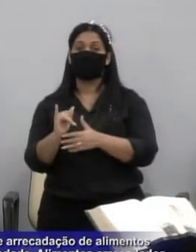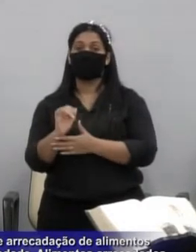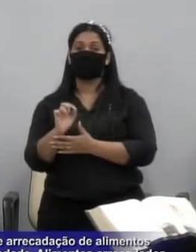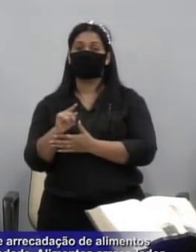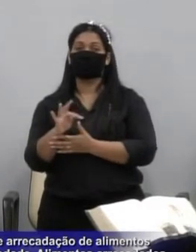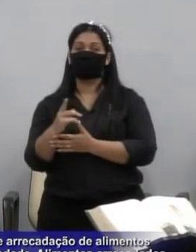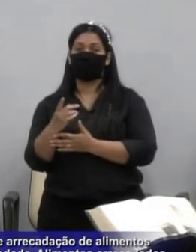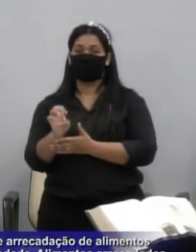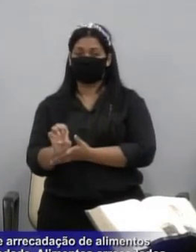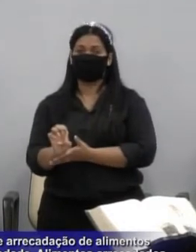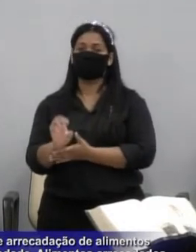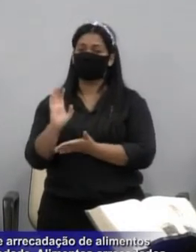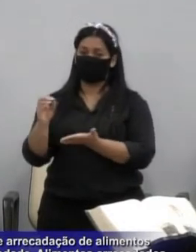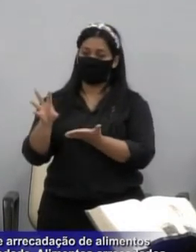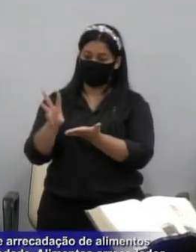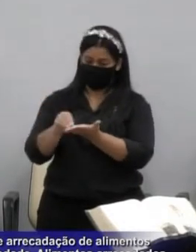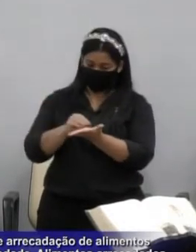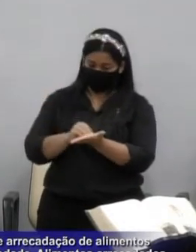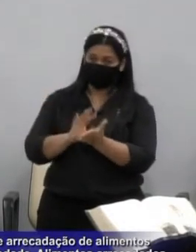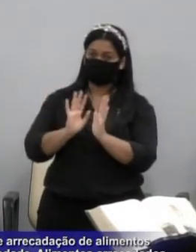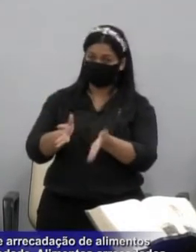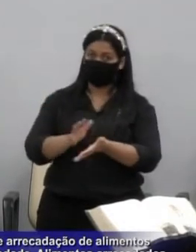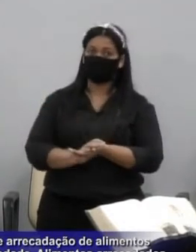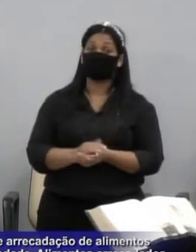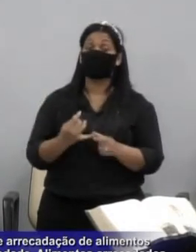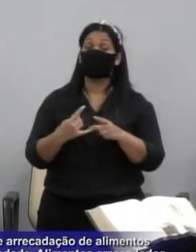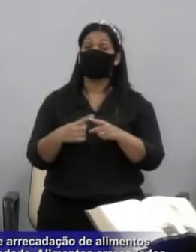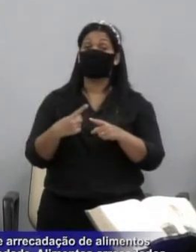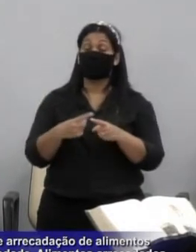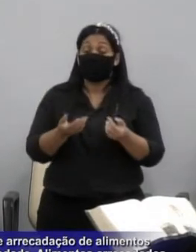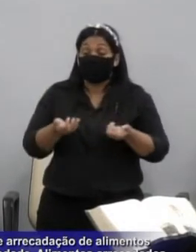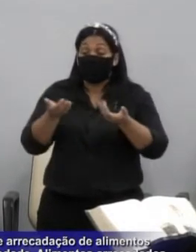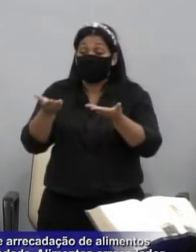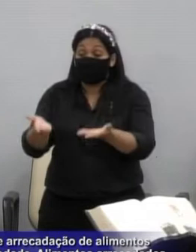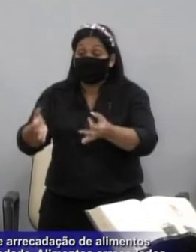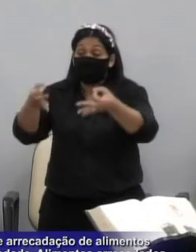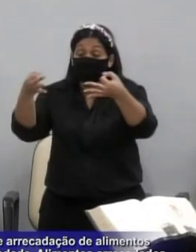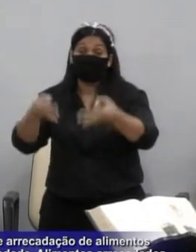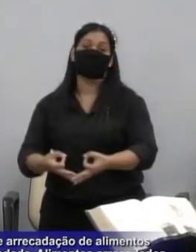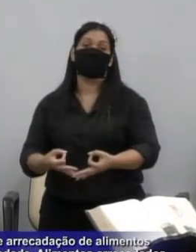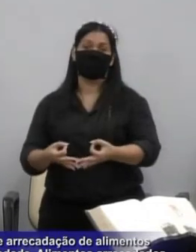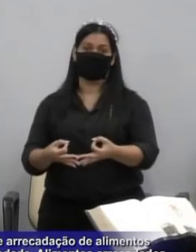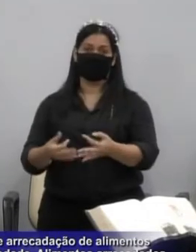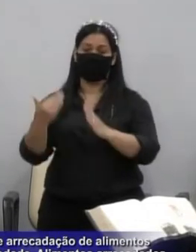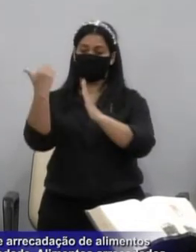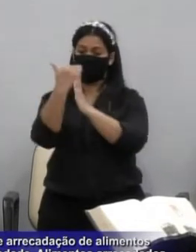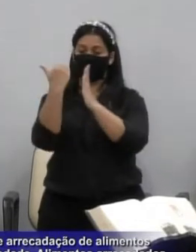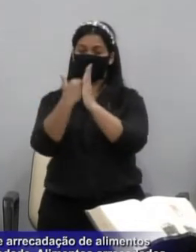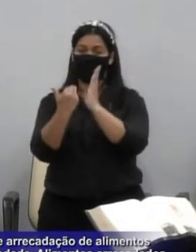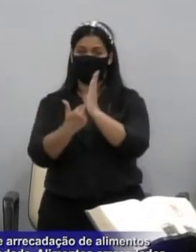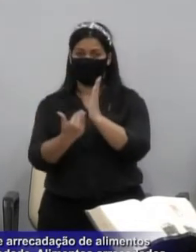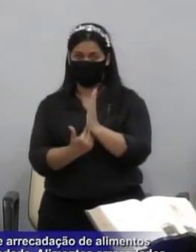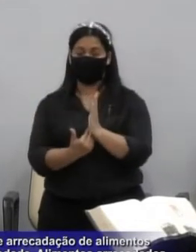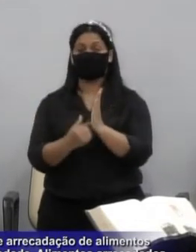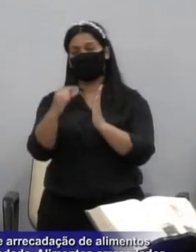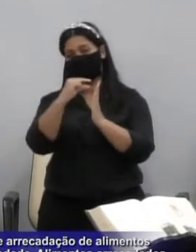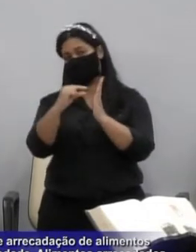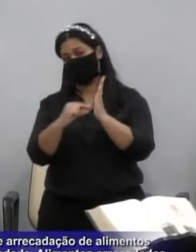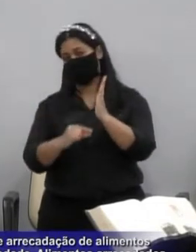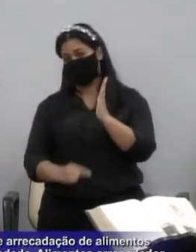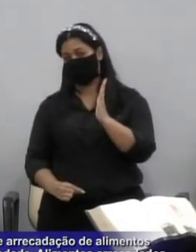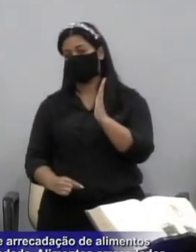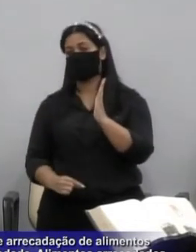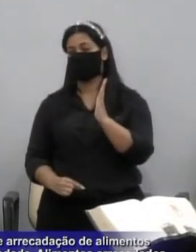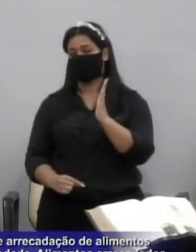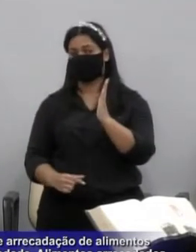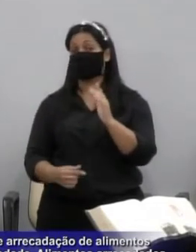importante também que essa entrega do alimento seja coordenada, tenha uma coordenação para que não, de repente, não